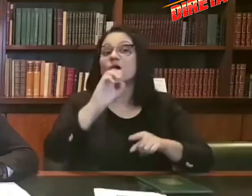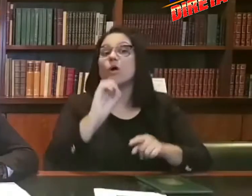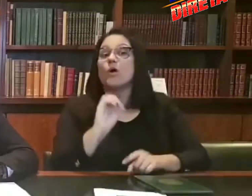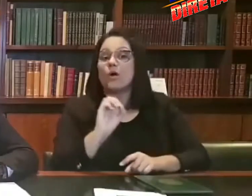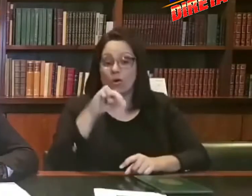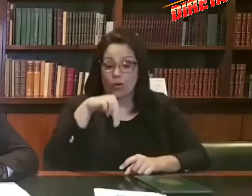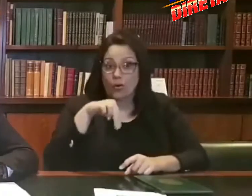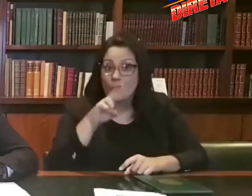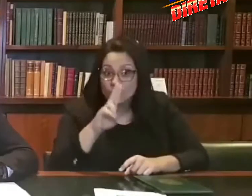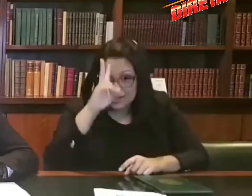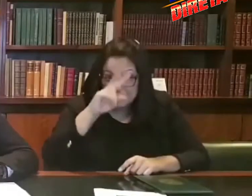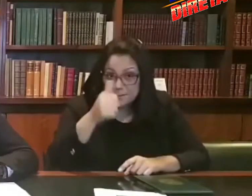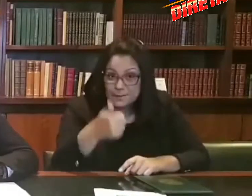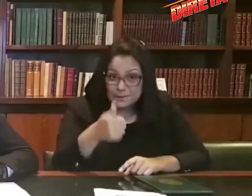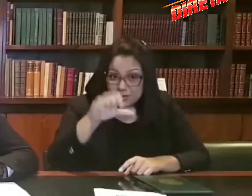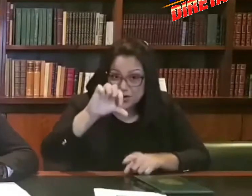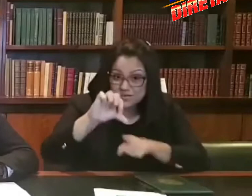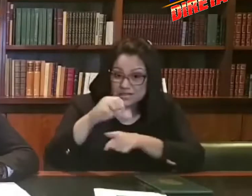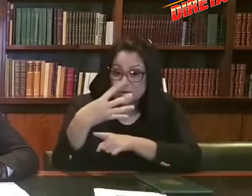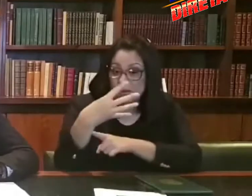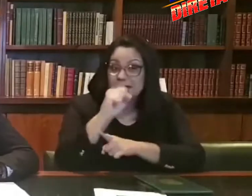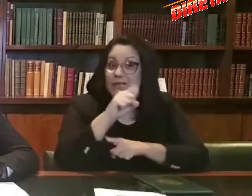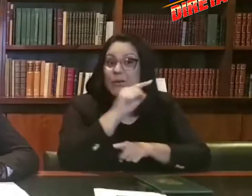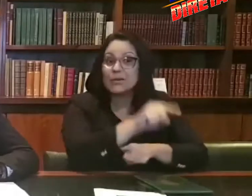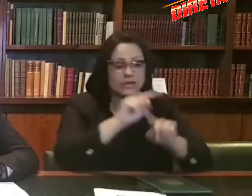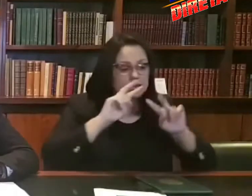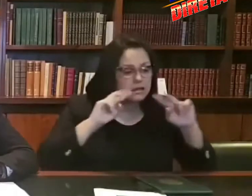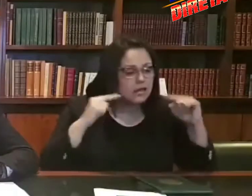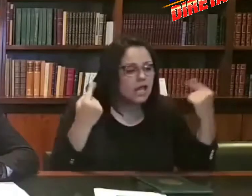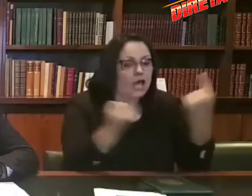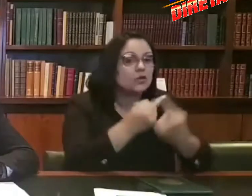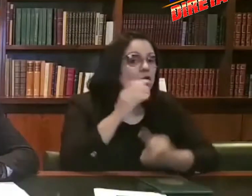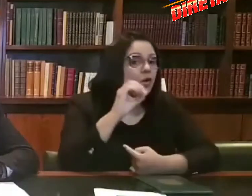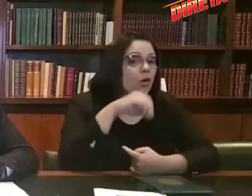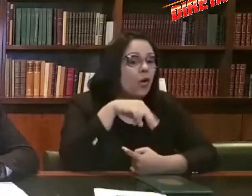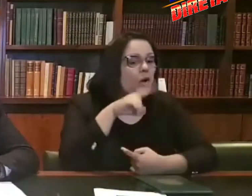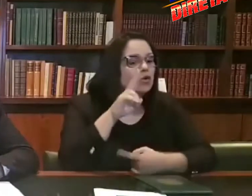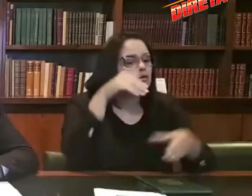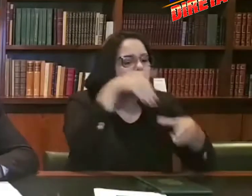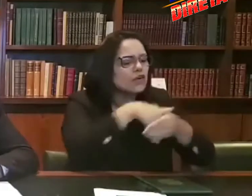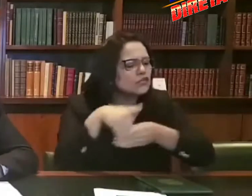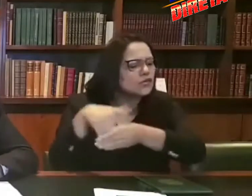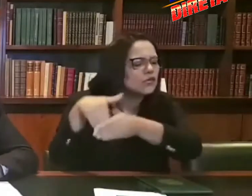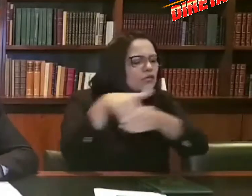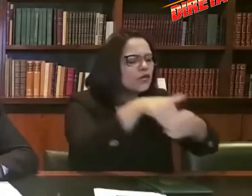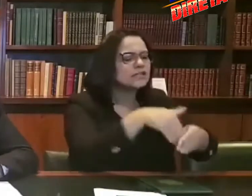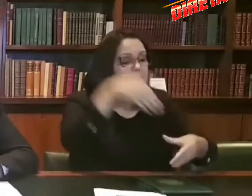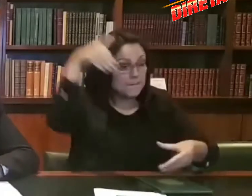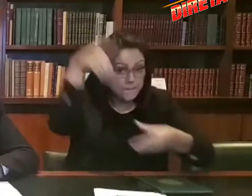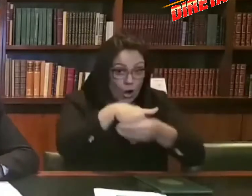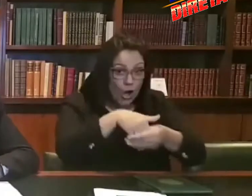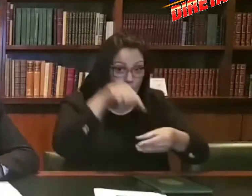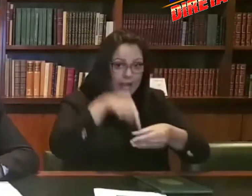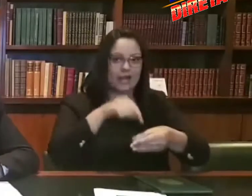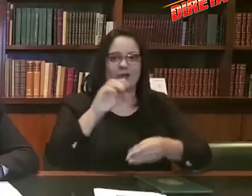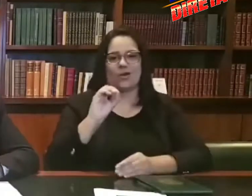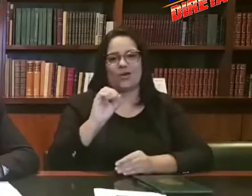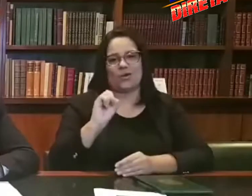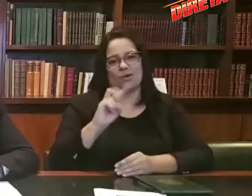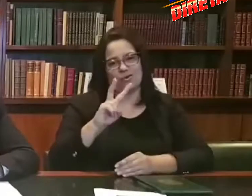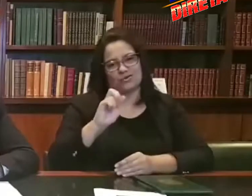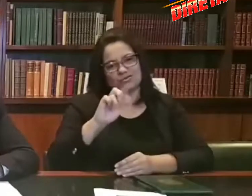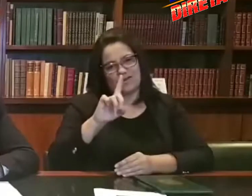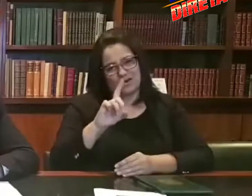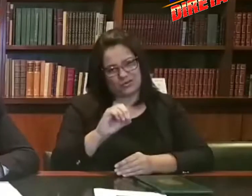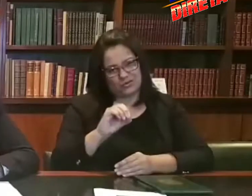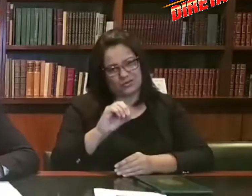ONU nos idos de 1948 foi o nosso Oswaldo Aranha, onde ele então foi decisivo pela criação de Israel. Então, ao